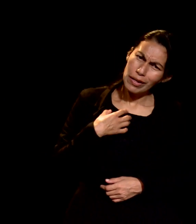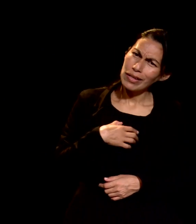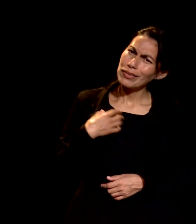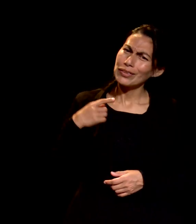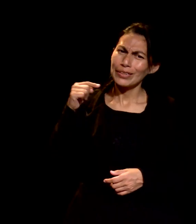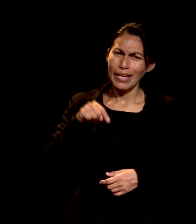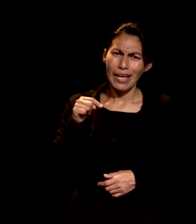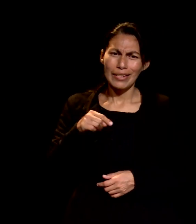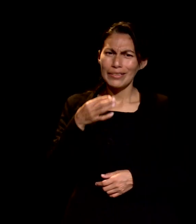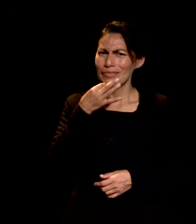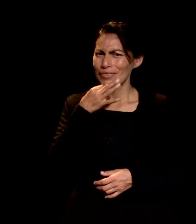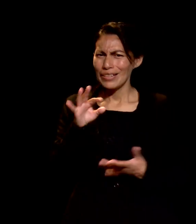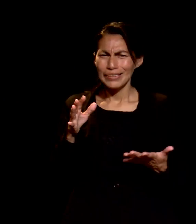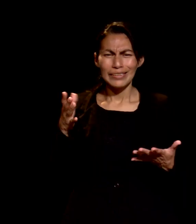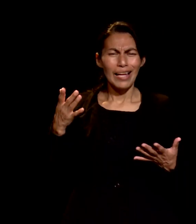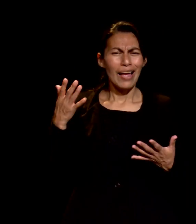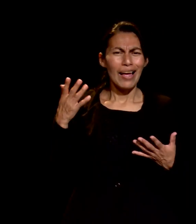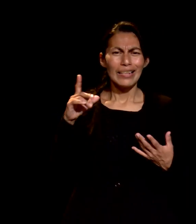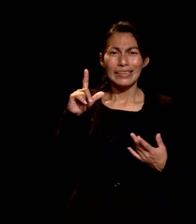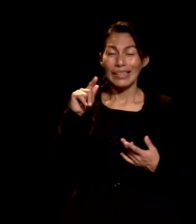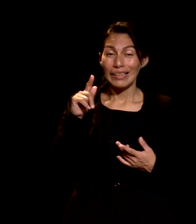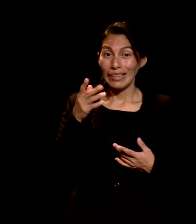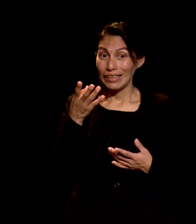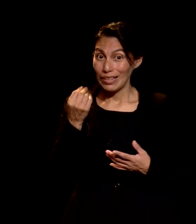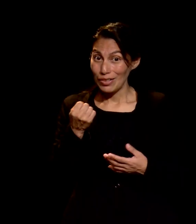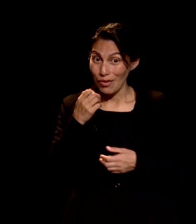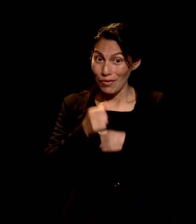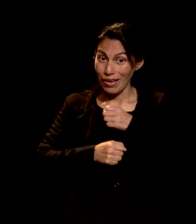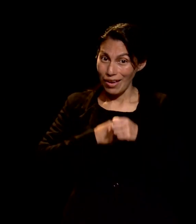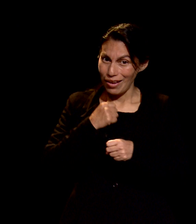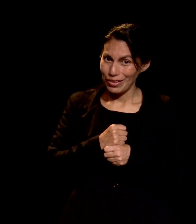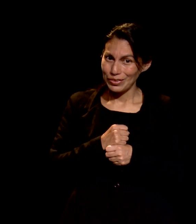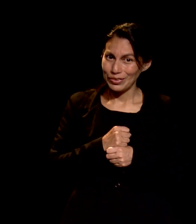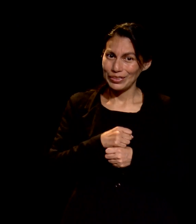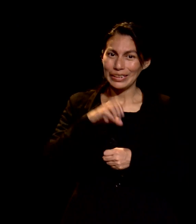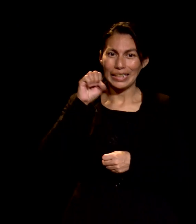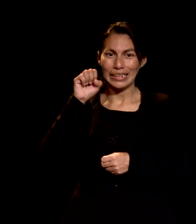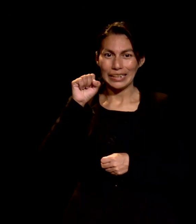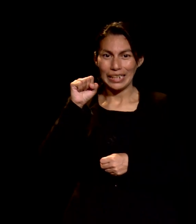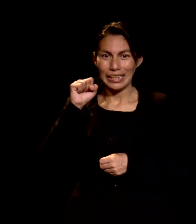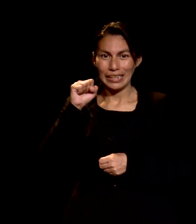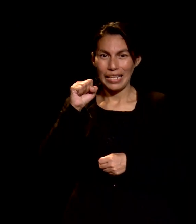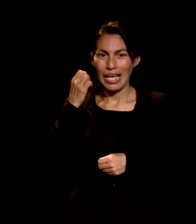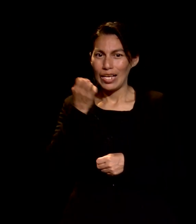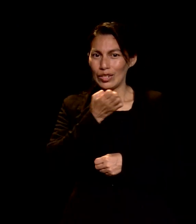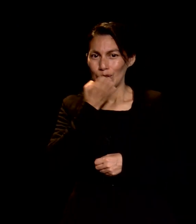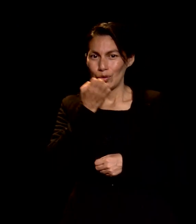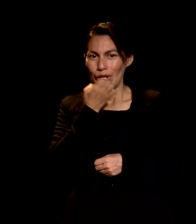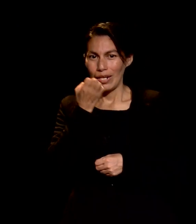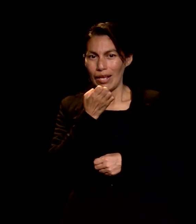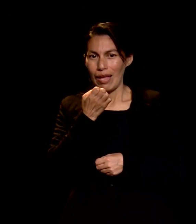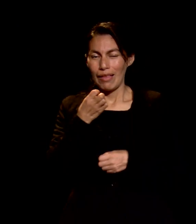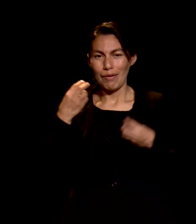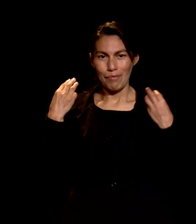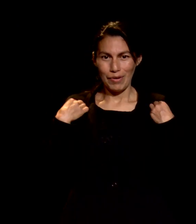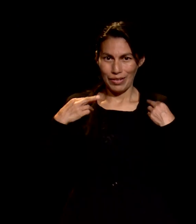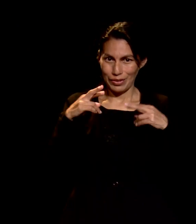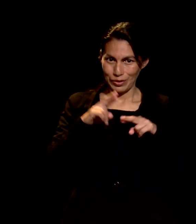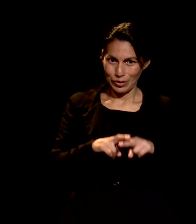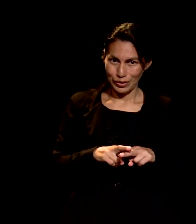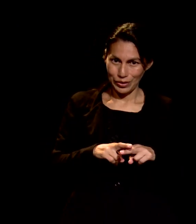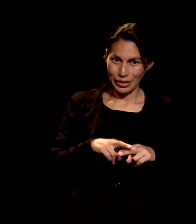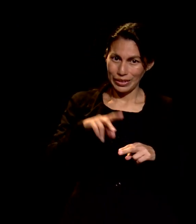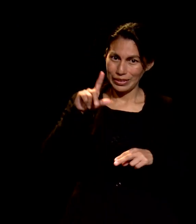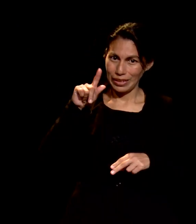79 años 60 años de la escuela normal Y 50 años